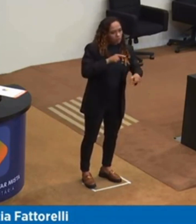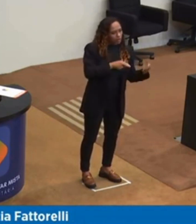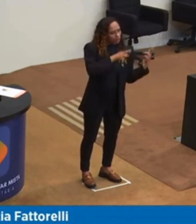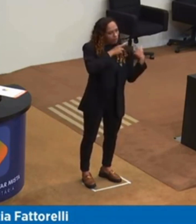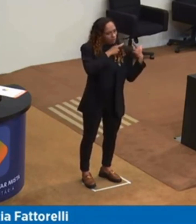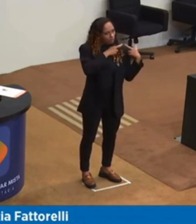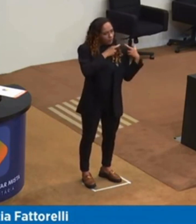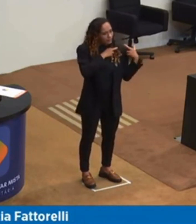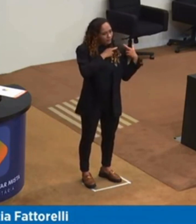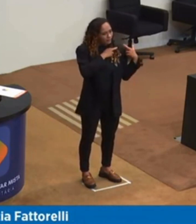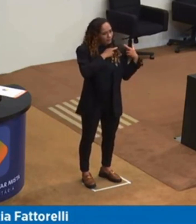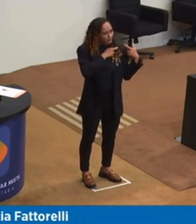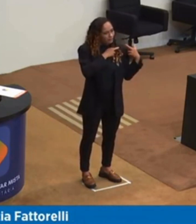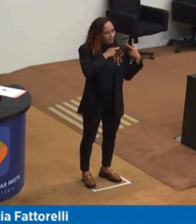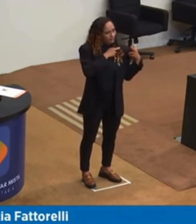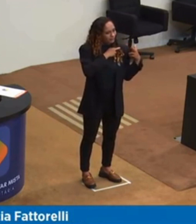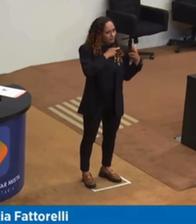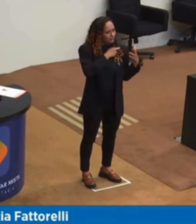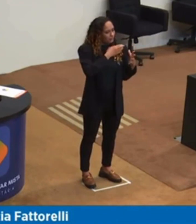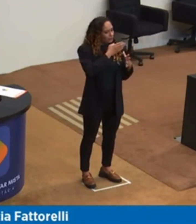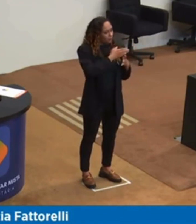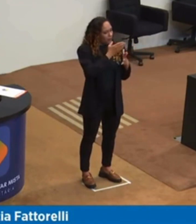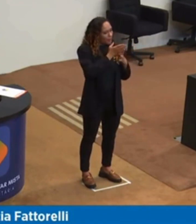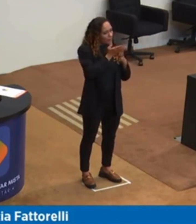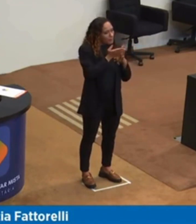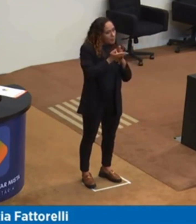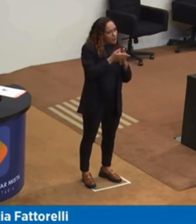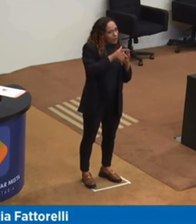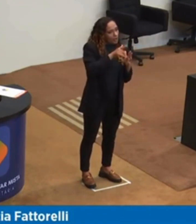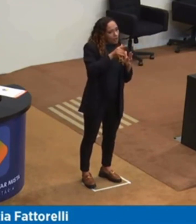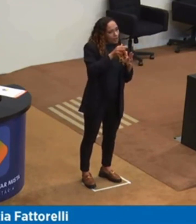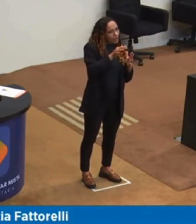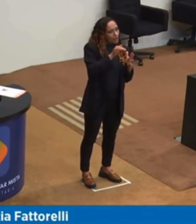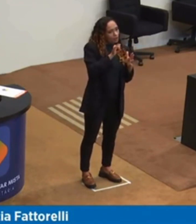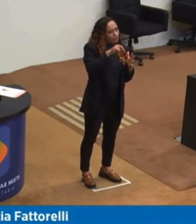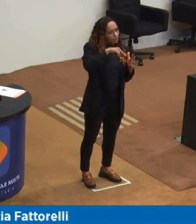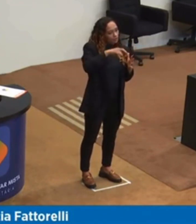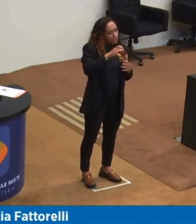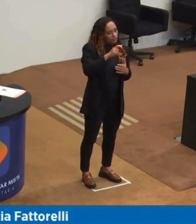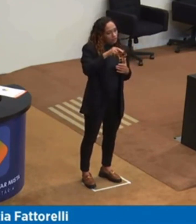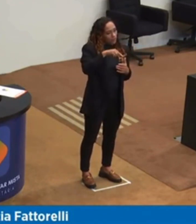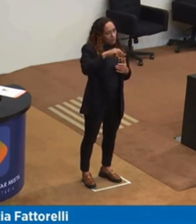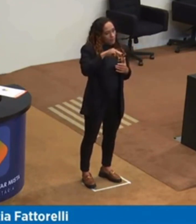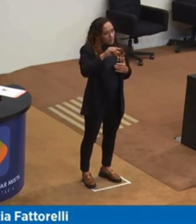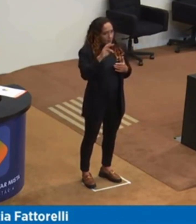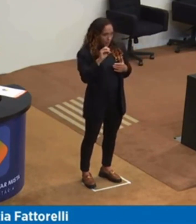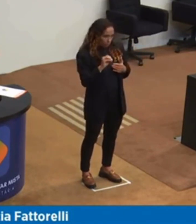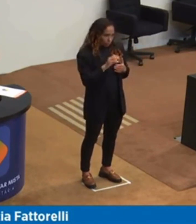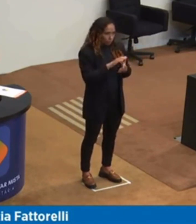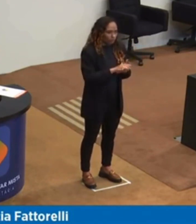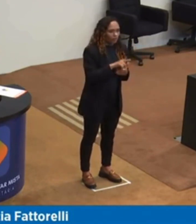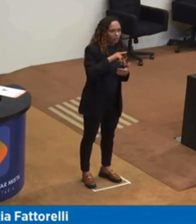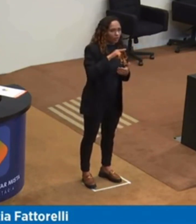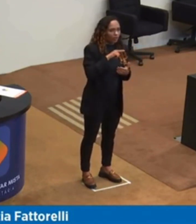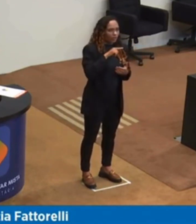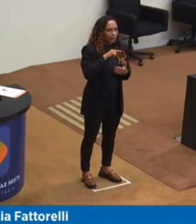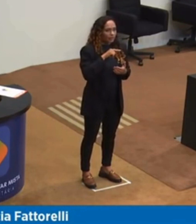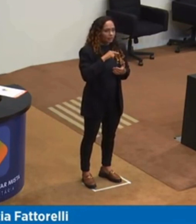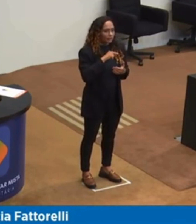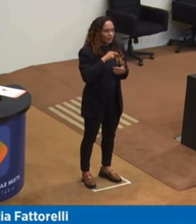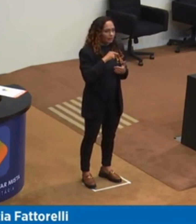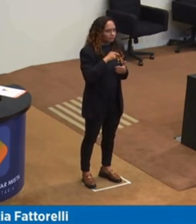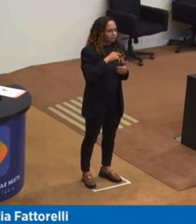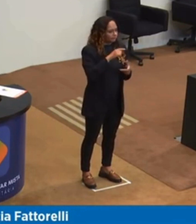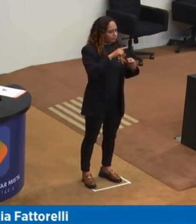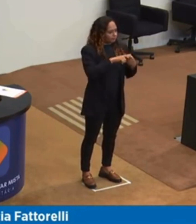comprometimento de financiamento dos entes federados e da Seguridade Social, que engloba Previdência,